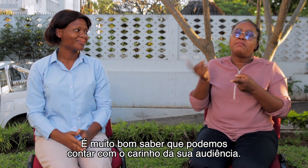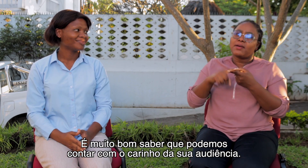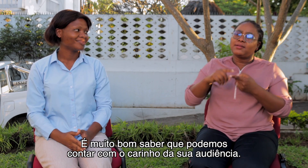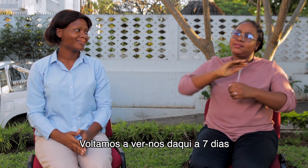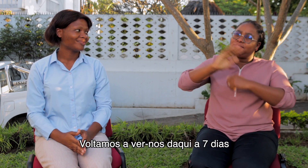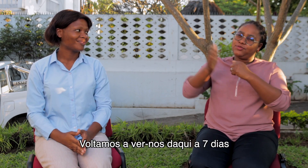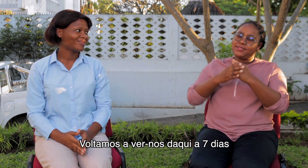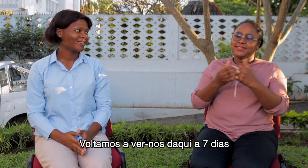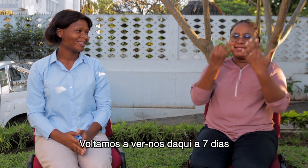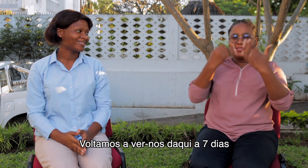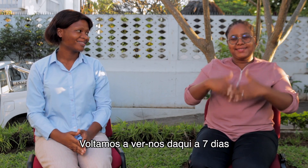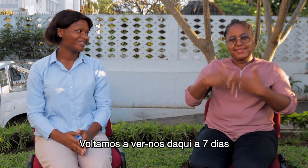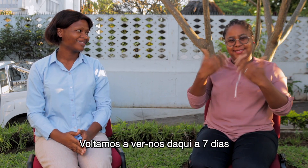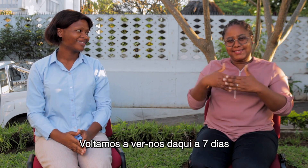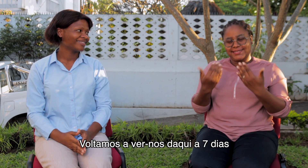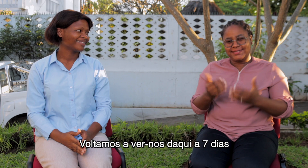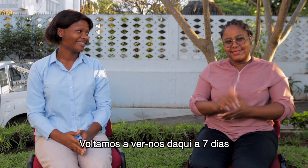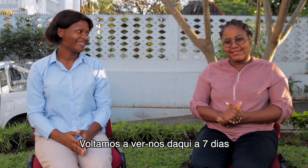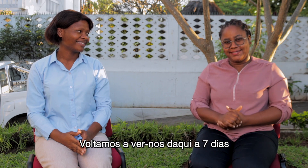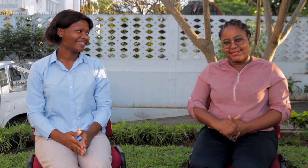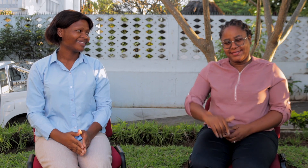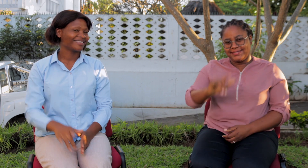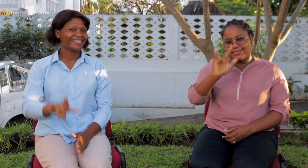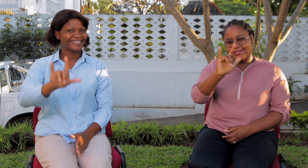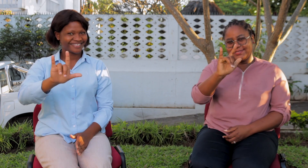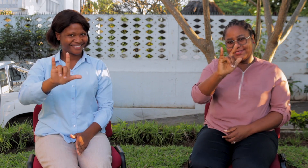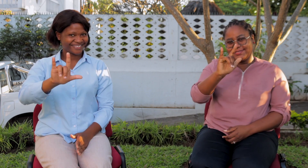com o carinho da sua audiência. Voltamos a ver-nos daqui a 7 dias.